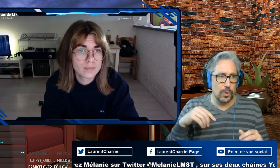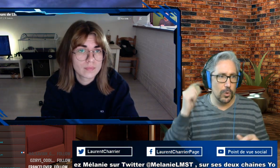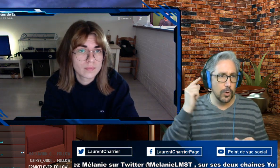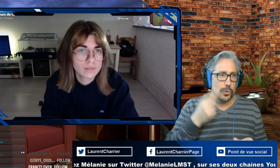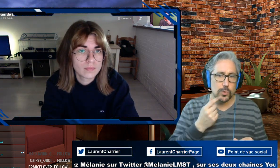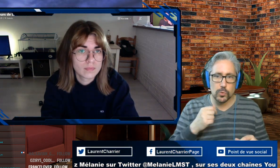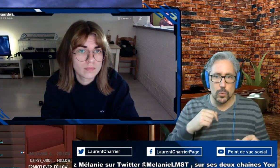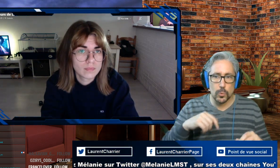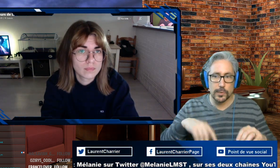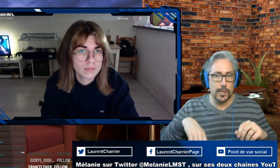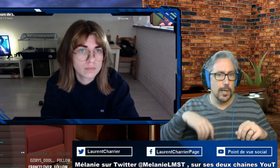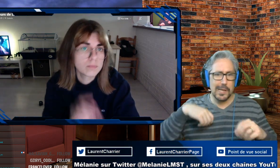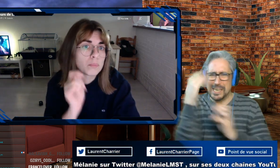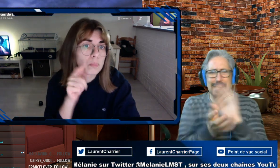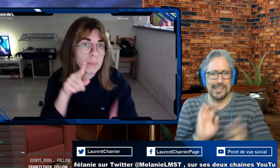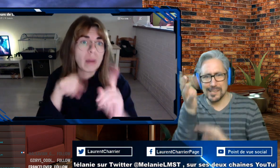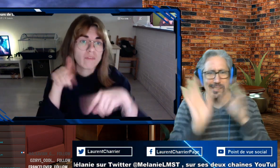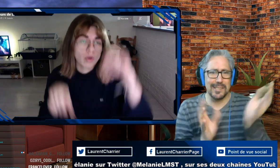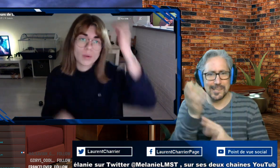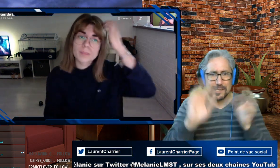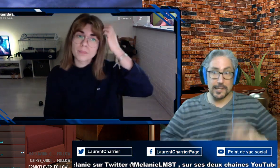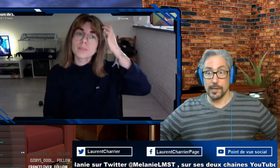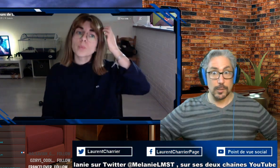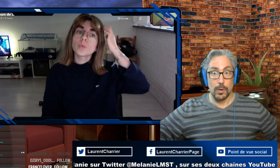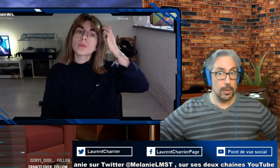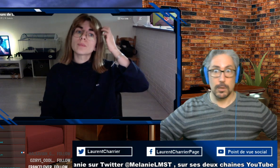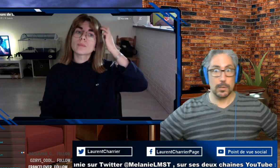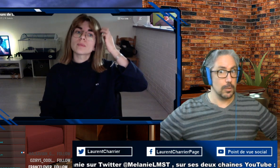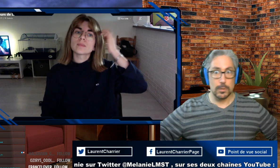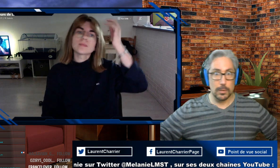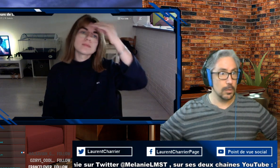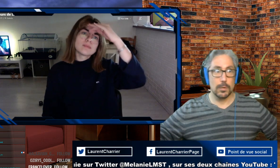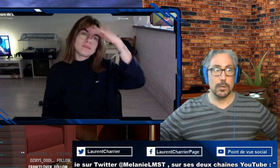élèves sourds, donc c'est et ça signe, et c'est comme